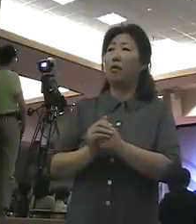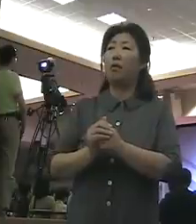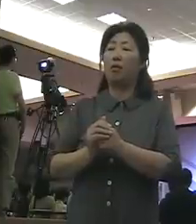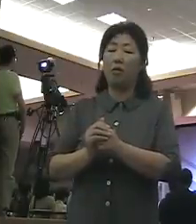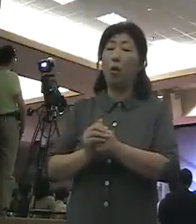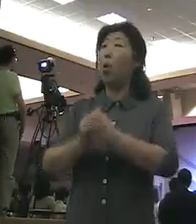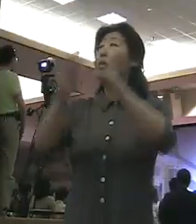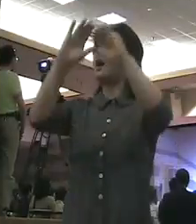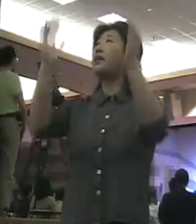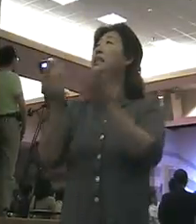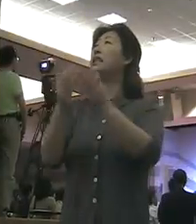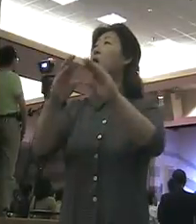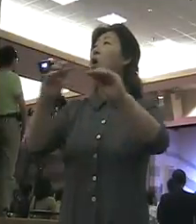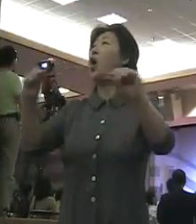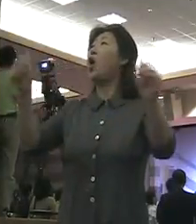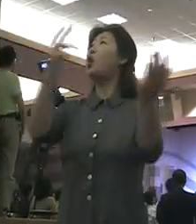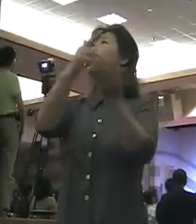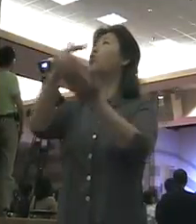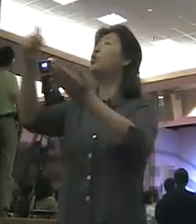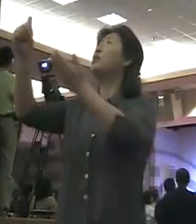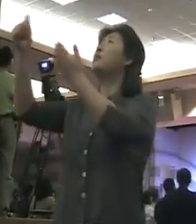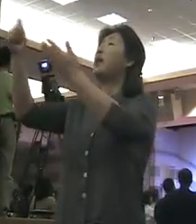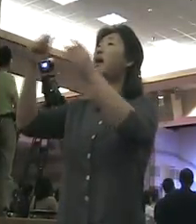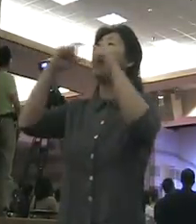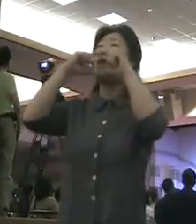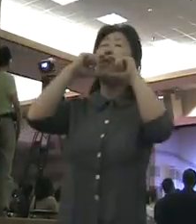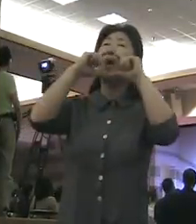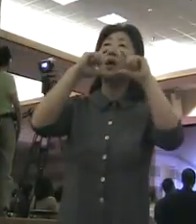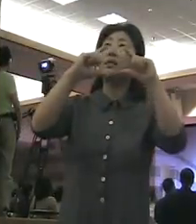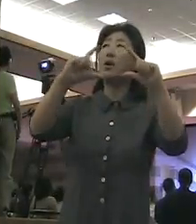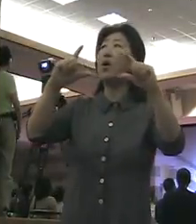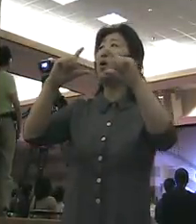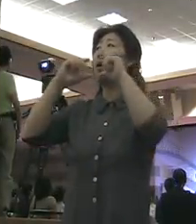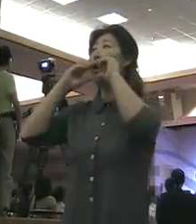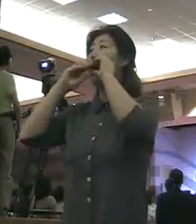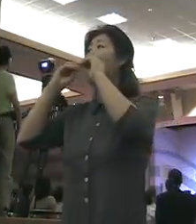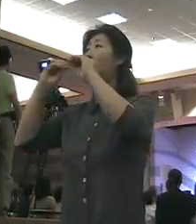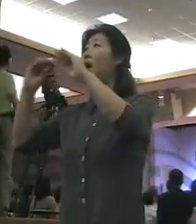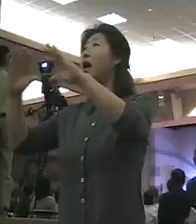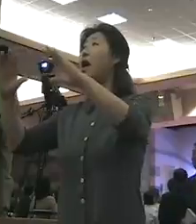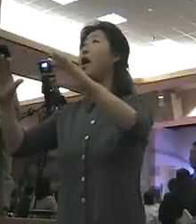주님께 외쳐라.